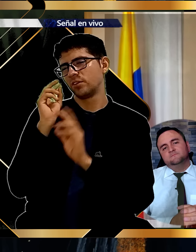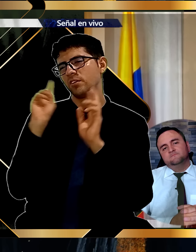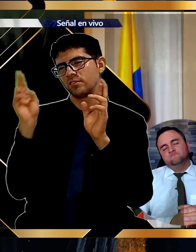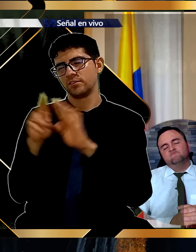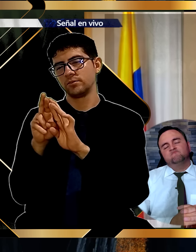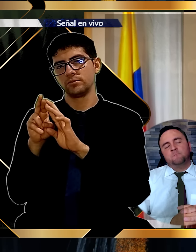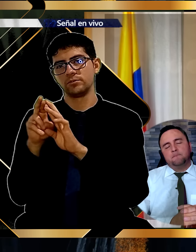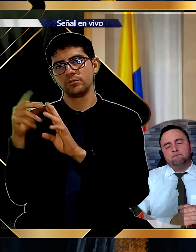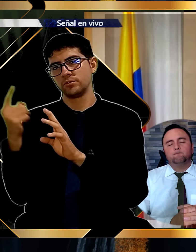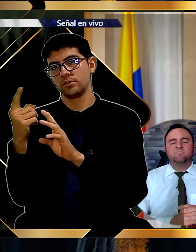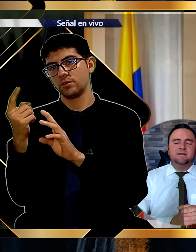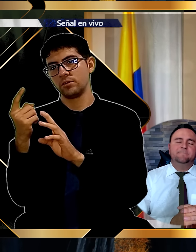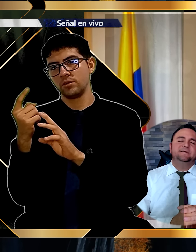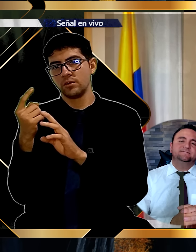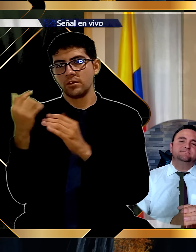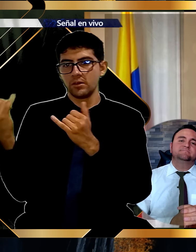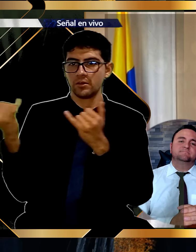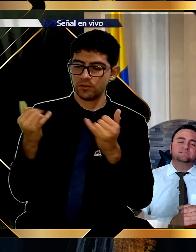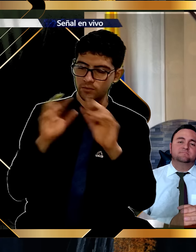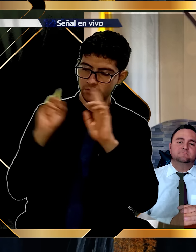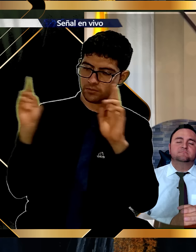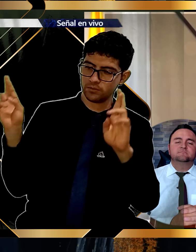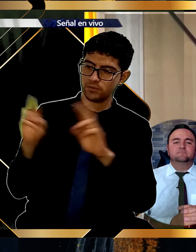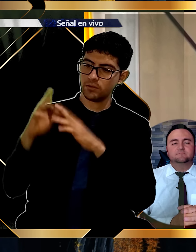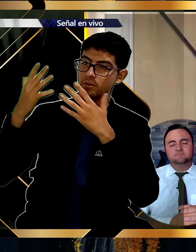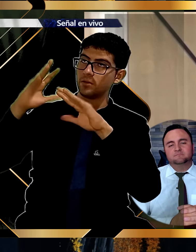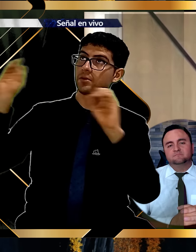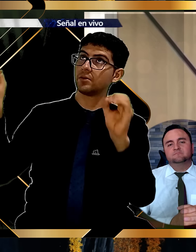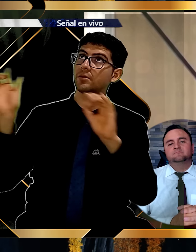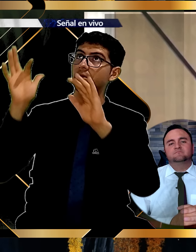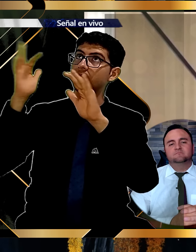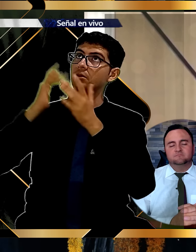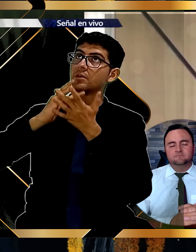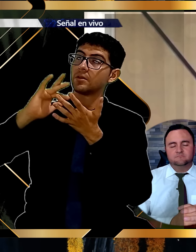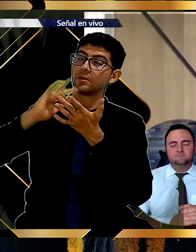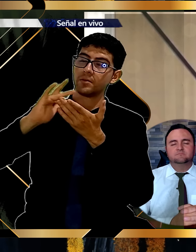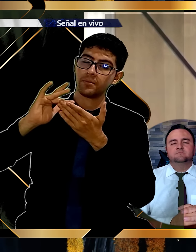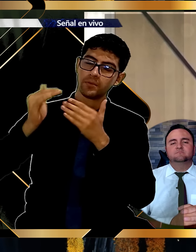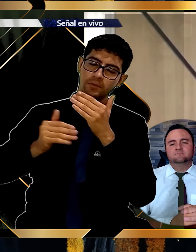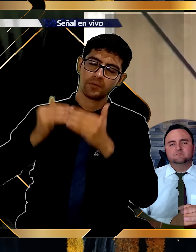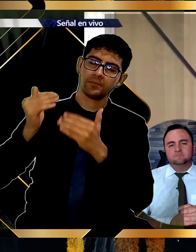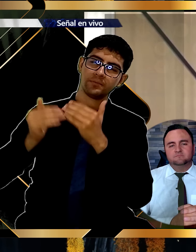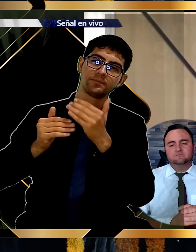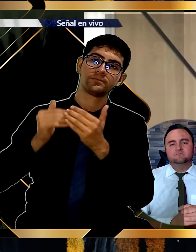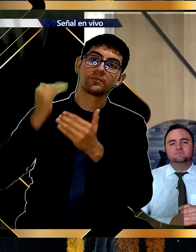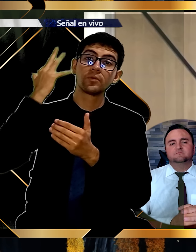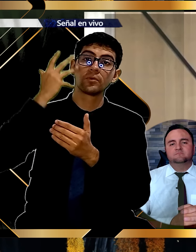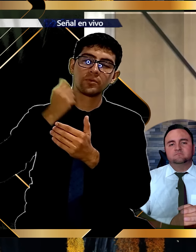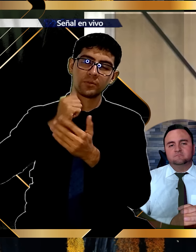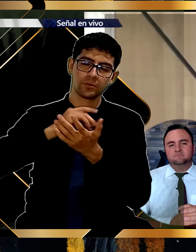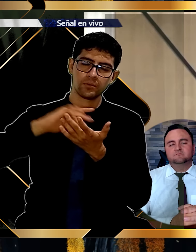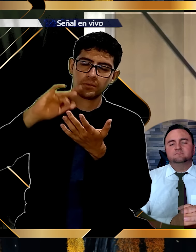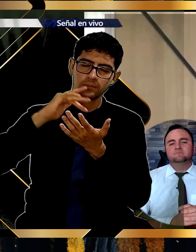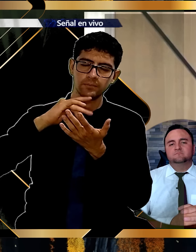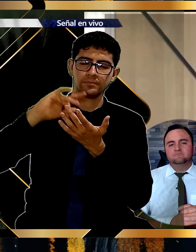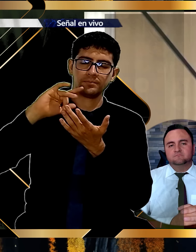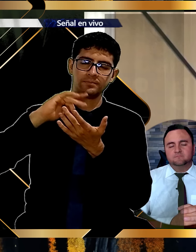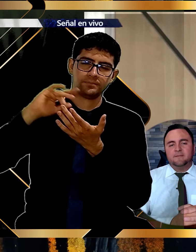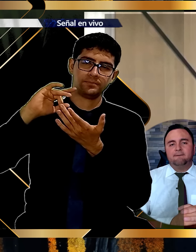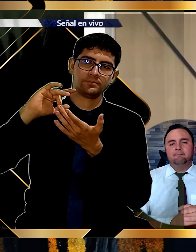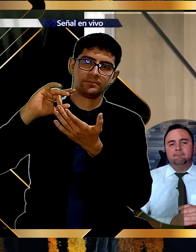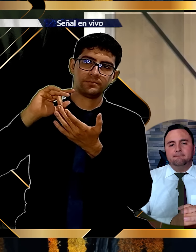jabón que nos limpia, nos quita la suciedad. Eso no es que tenemos costumbre en el